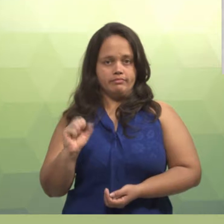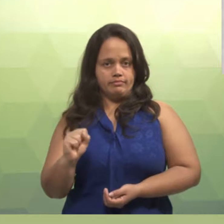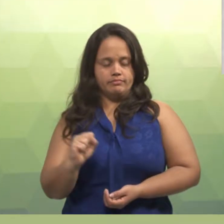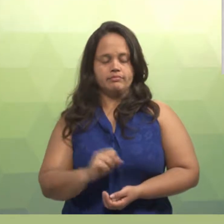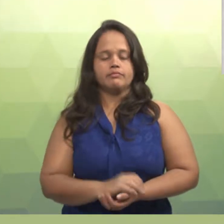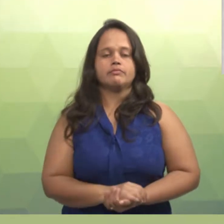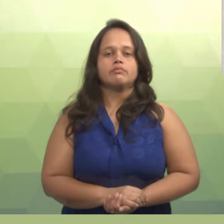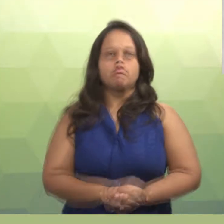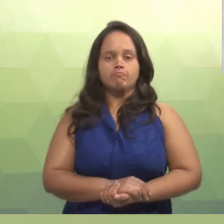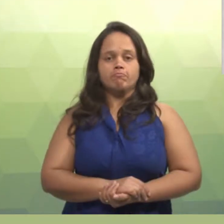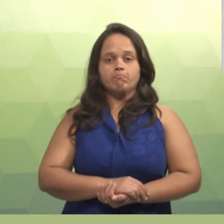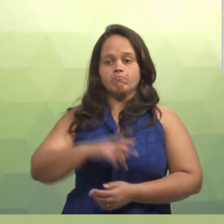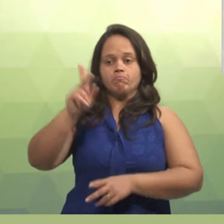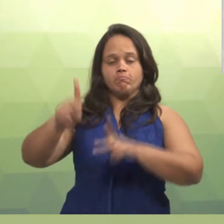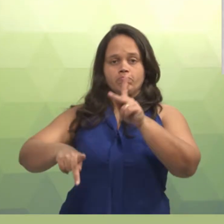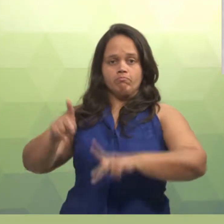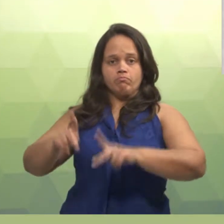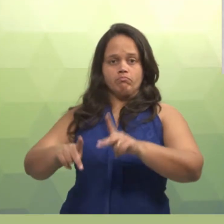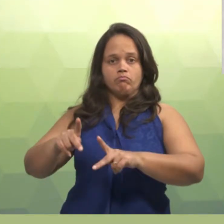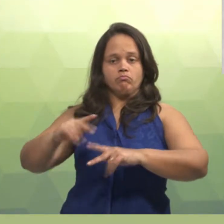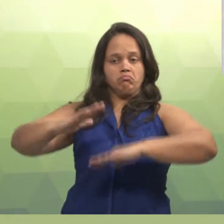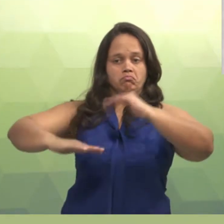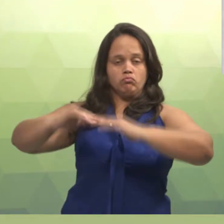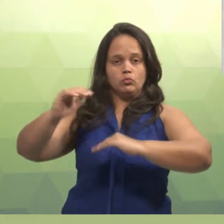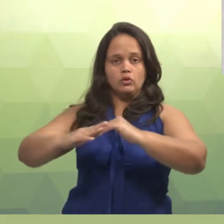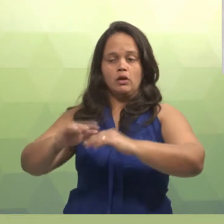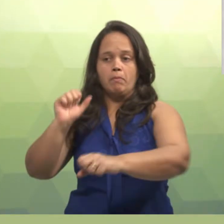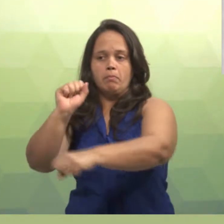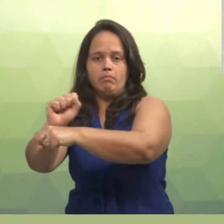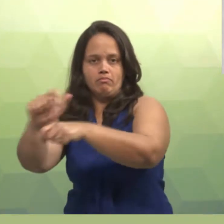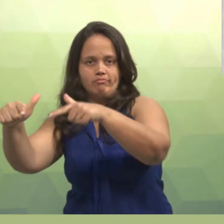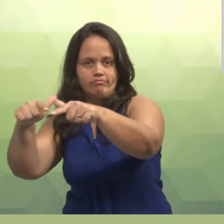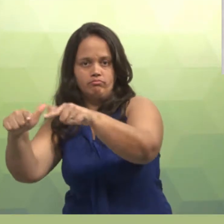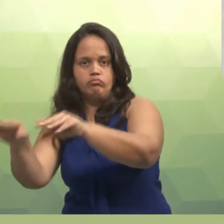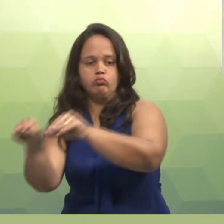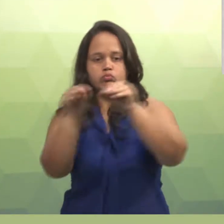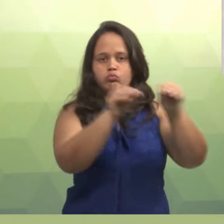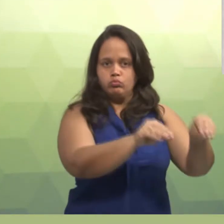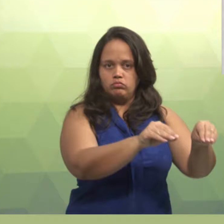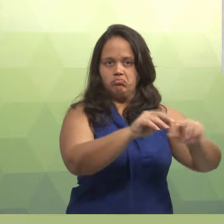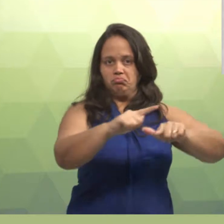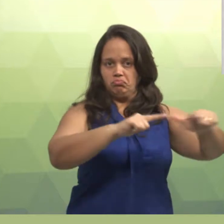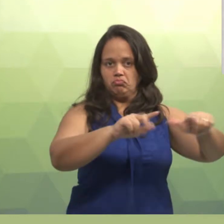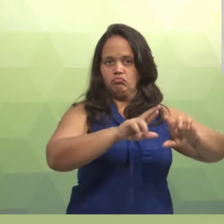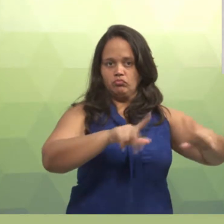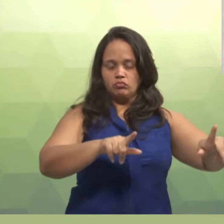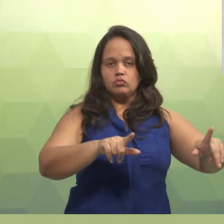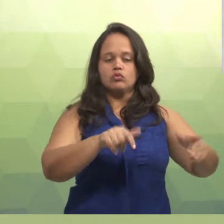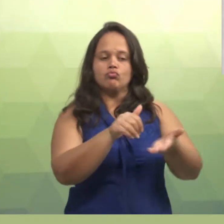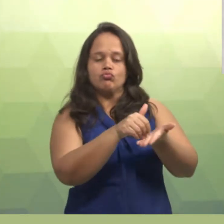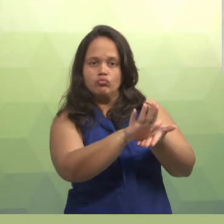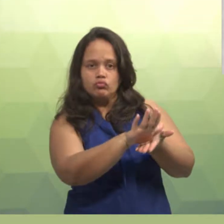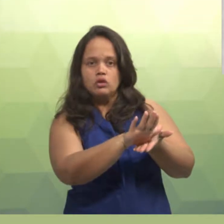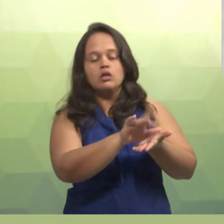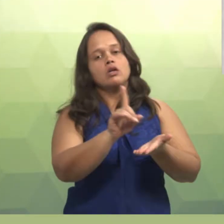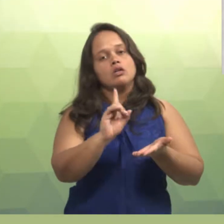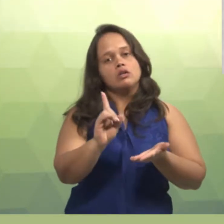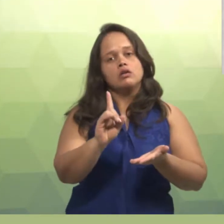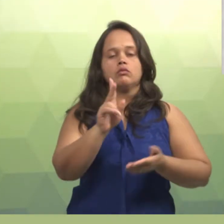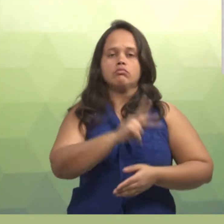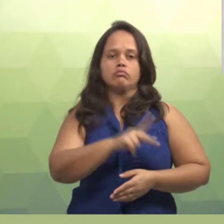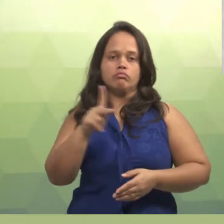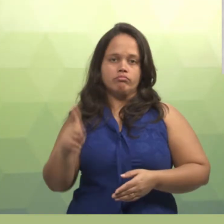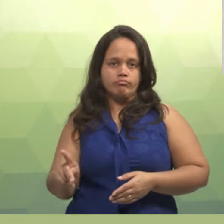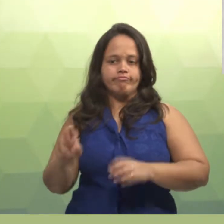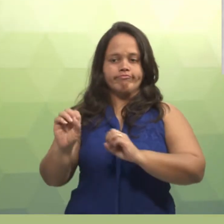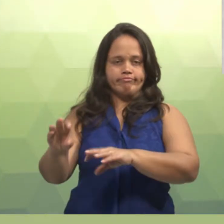excluídos da quantificação, exceto os do cargo de professor de educação básica, PEB, especialista em educação básica,